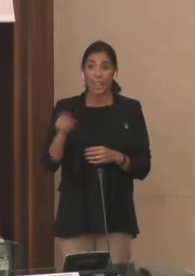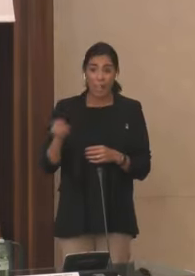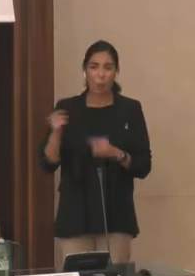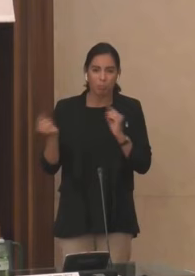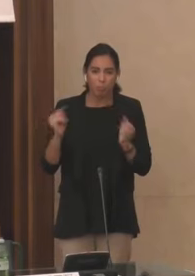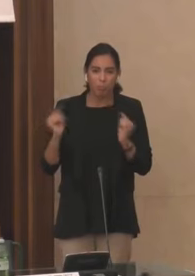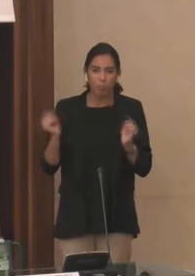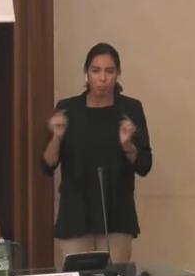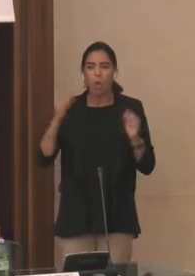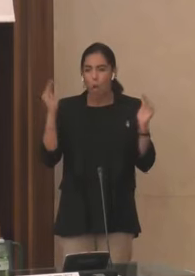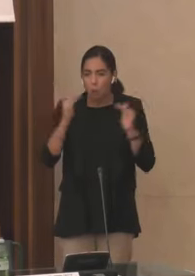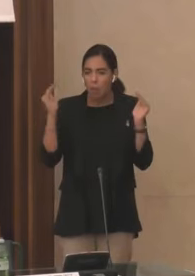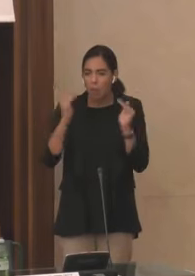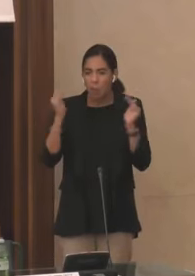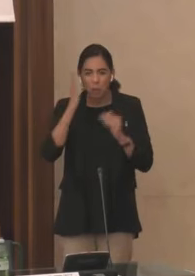insonni,